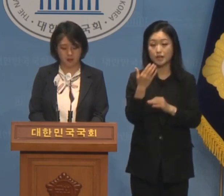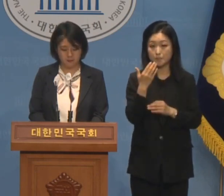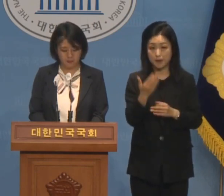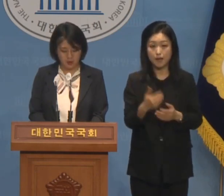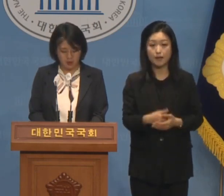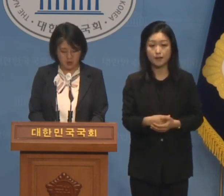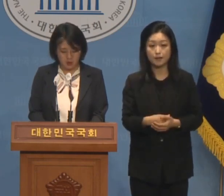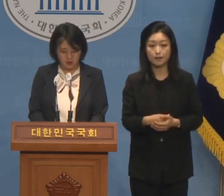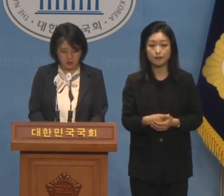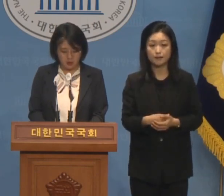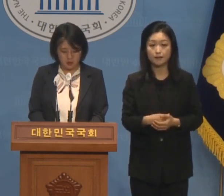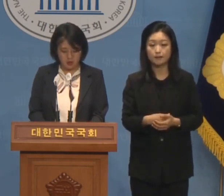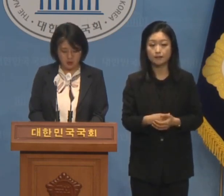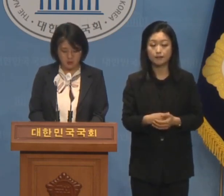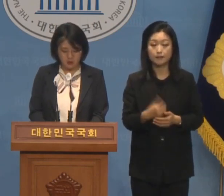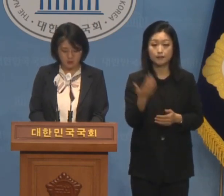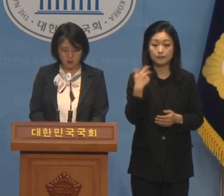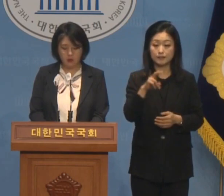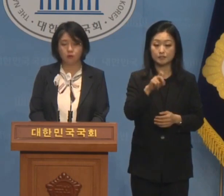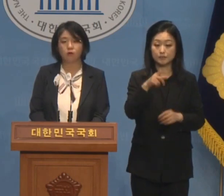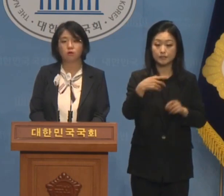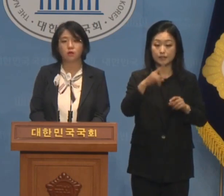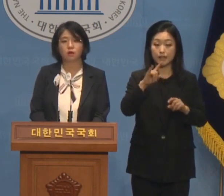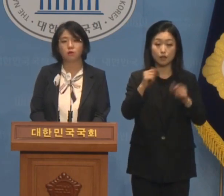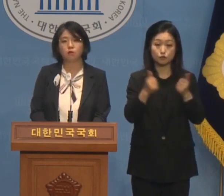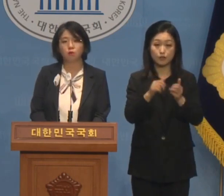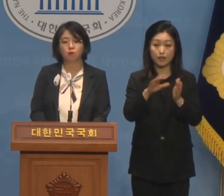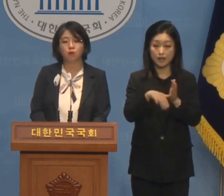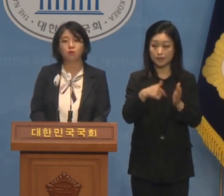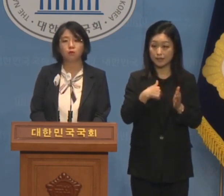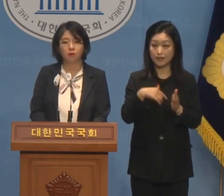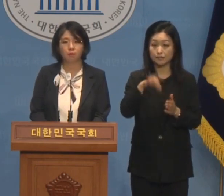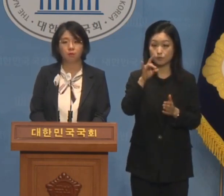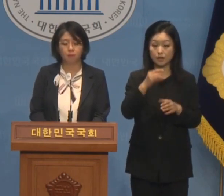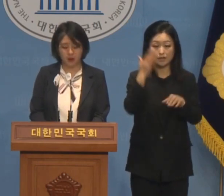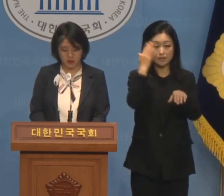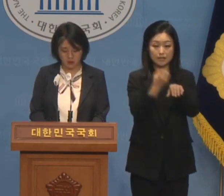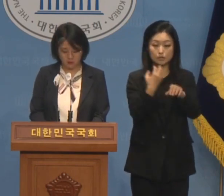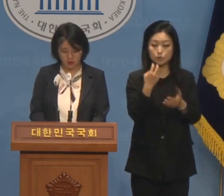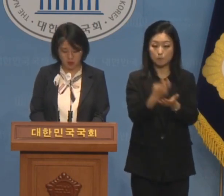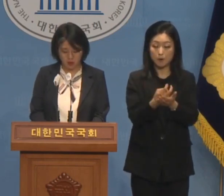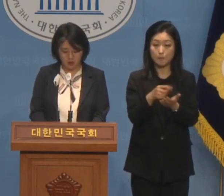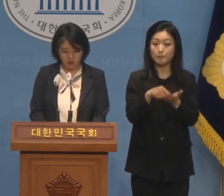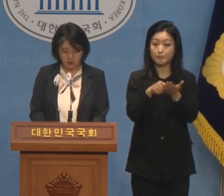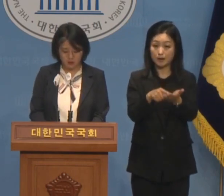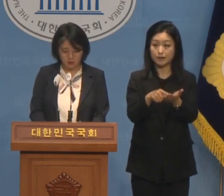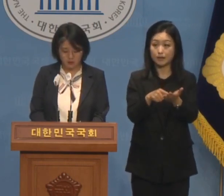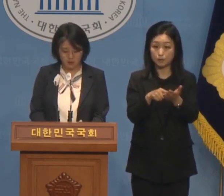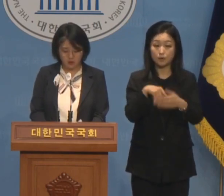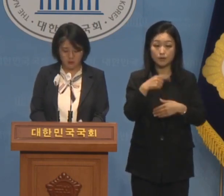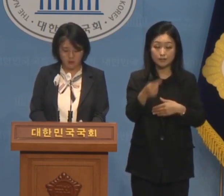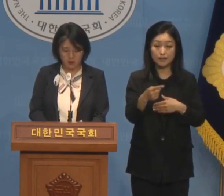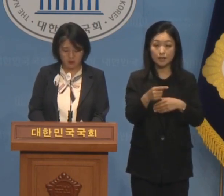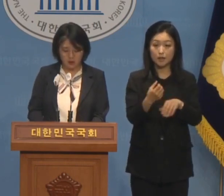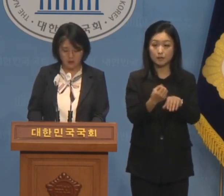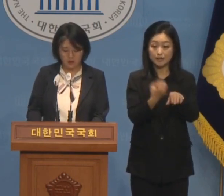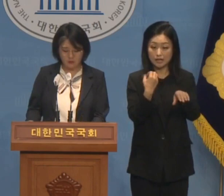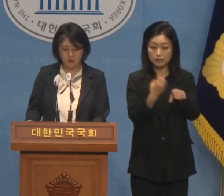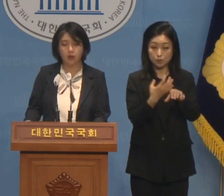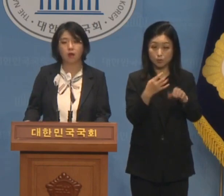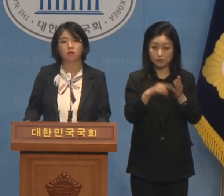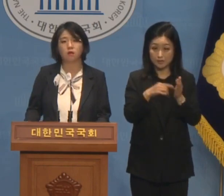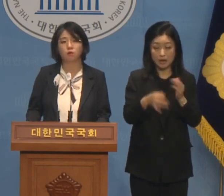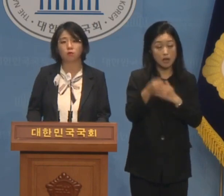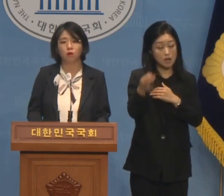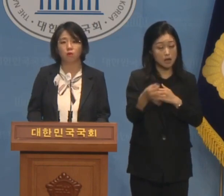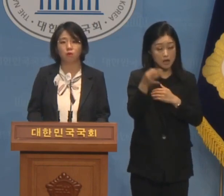없습니다. 지난 21대 국회에서 제가 최초로 탄소세법을 발의한 후에 탄소 배출 기업이 막대한 세금을